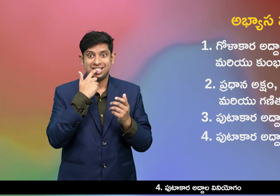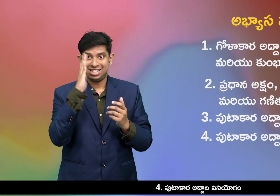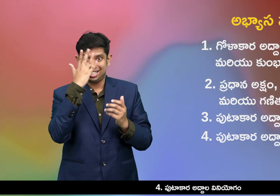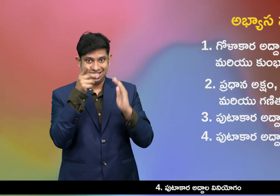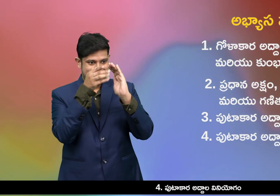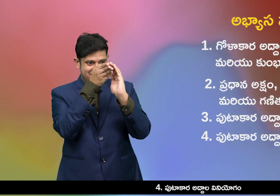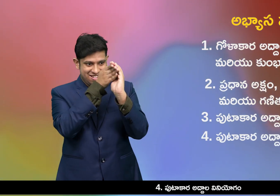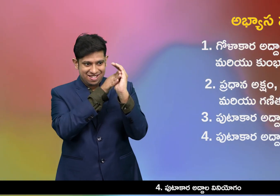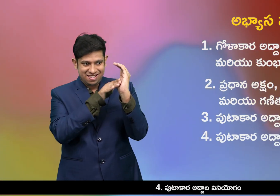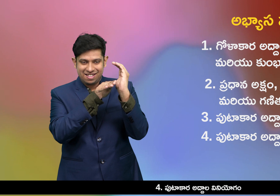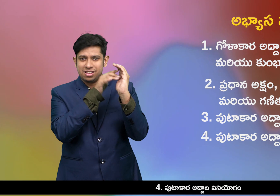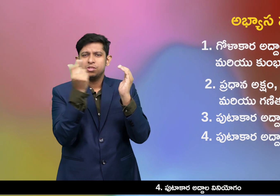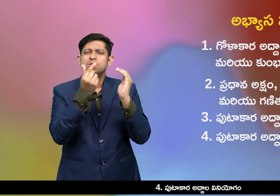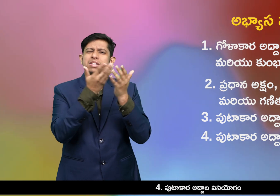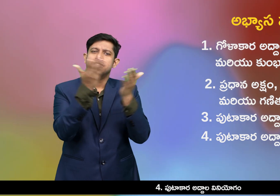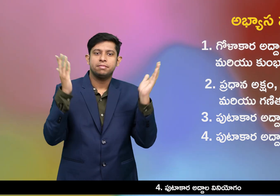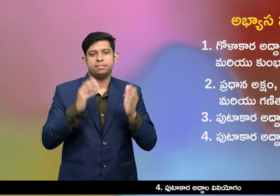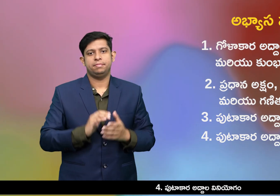4. పుటాకార అద్దాల వినియోగం.